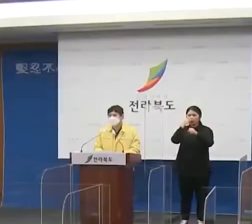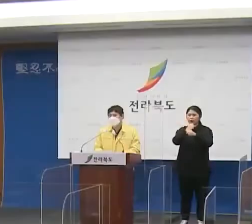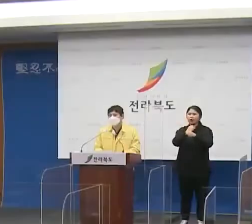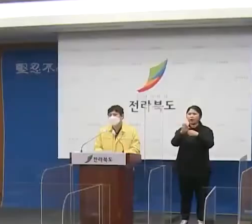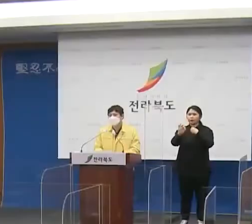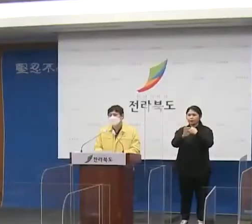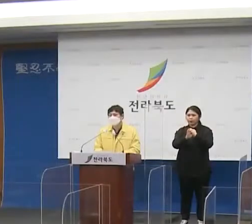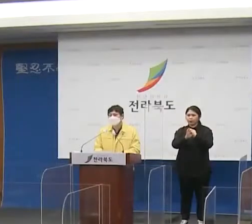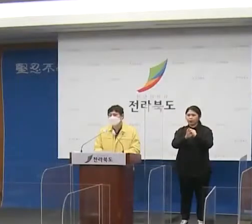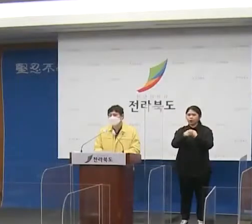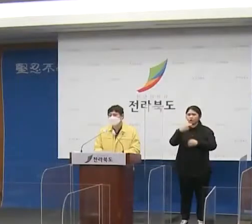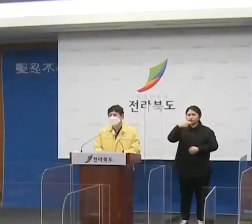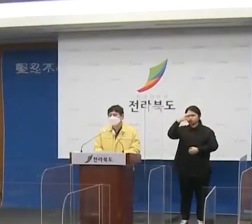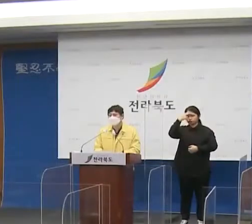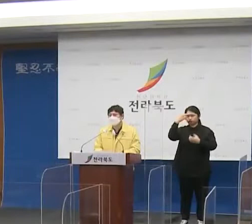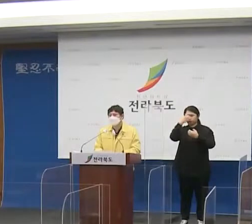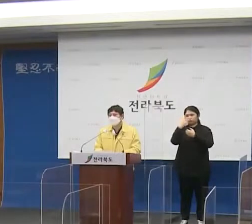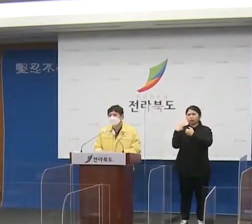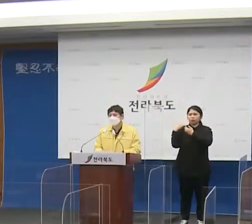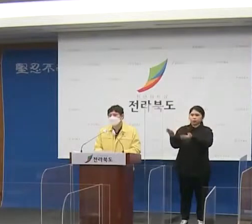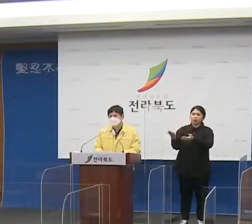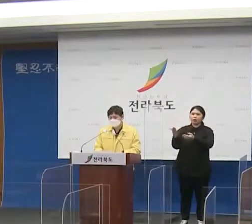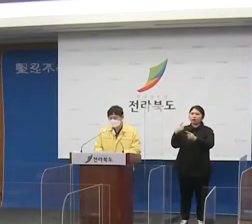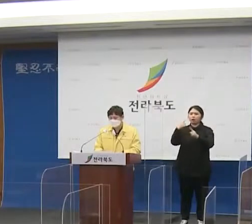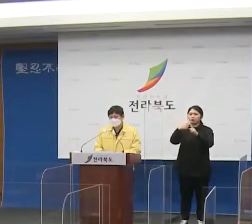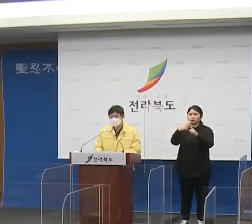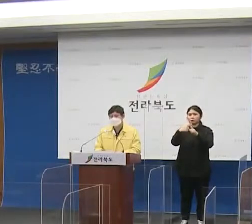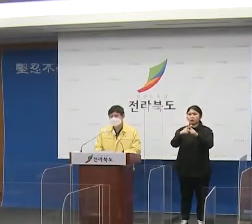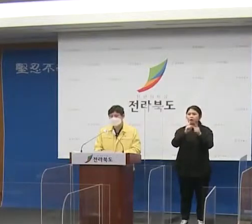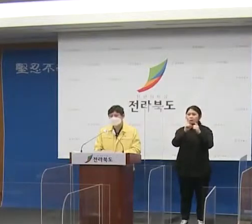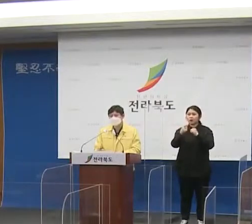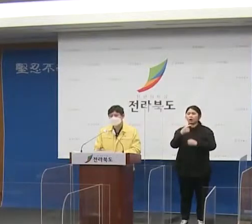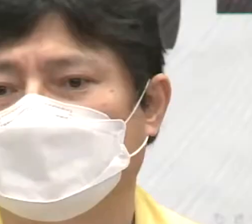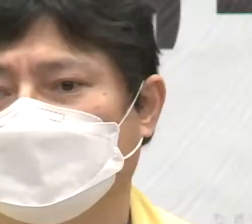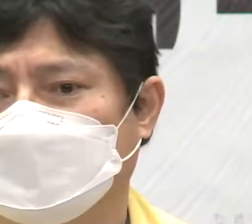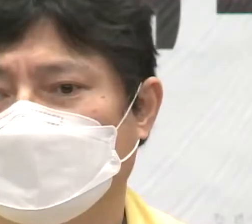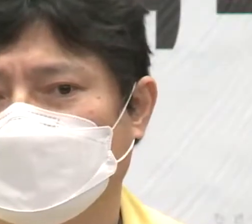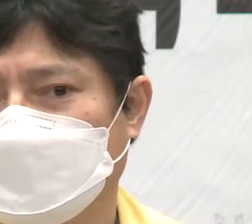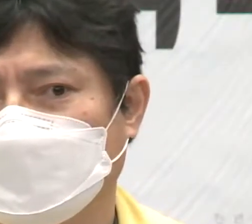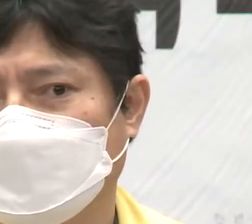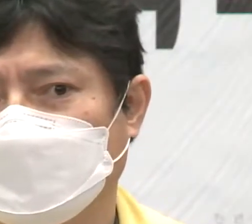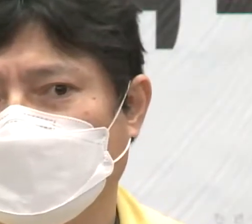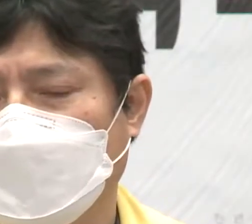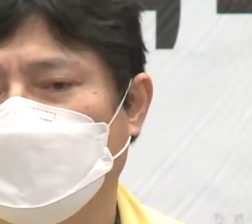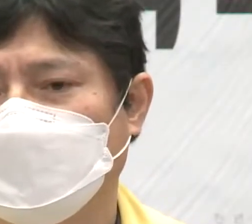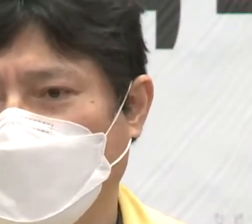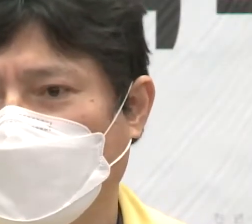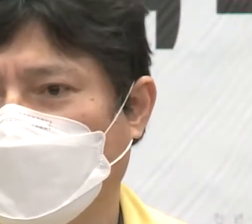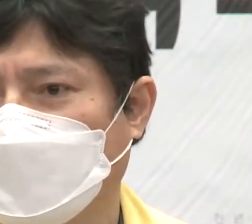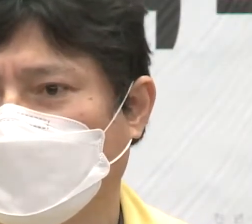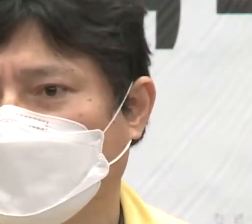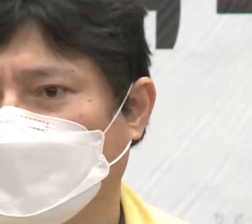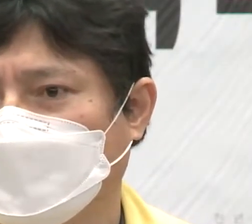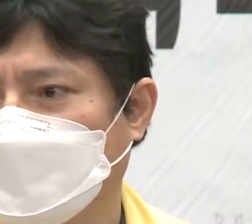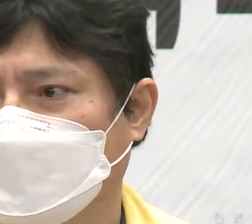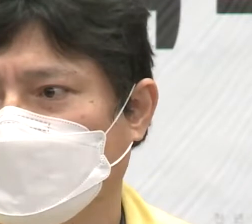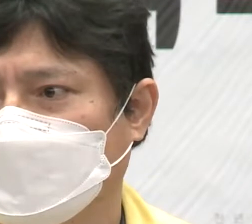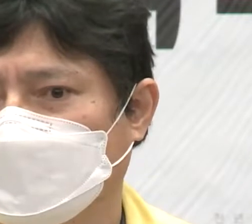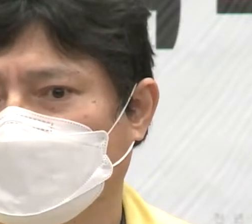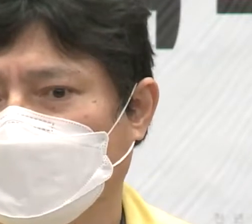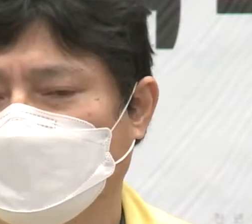확진 자수가 두 자리 수로 낮아진 일에 환자가 지속적으로 감소해 어제 하루 58명의 확진 규모를